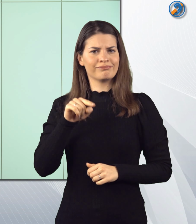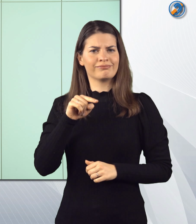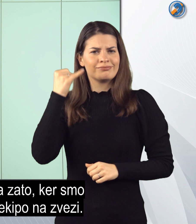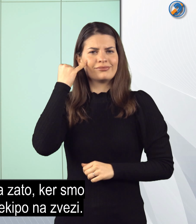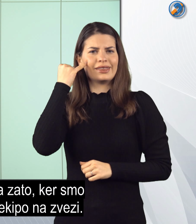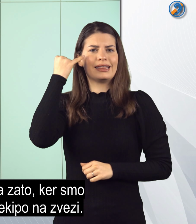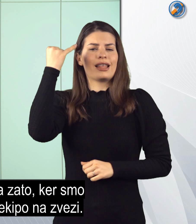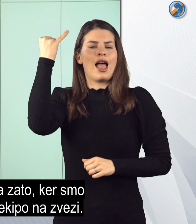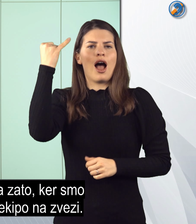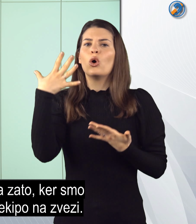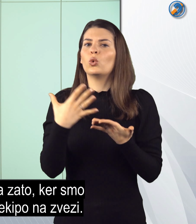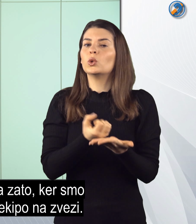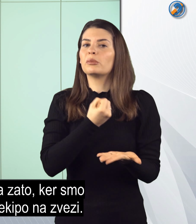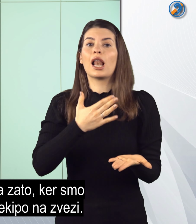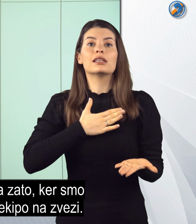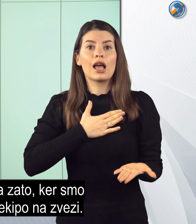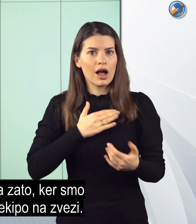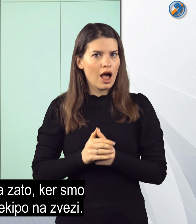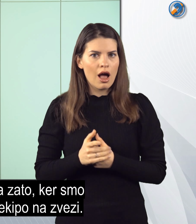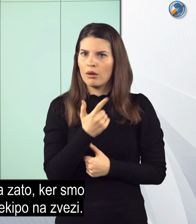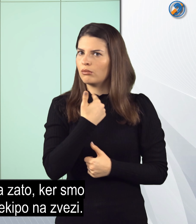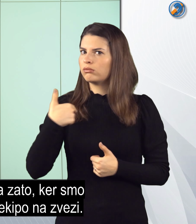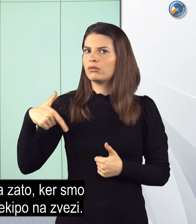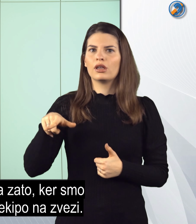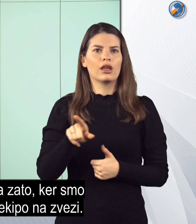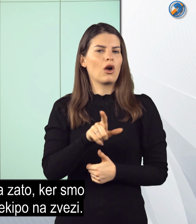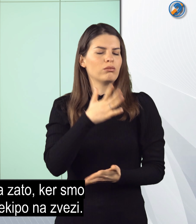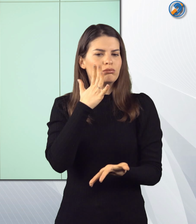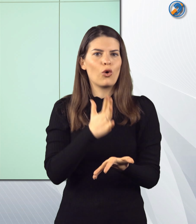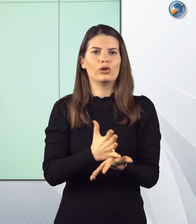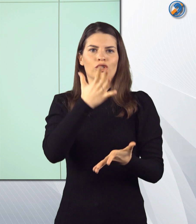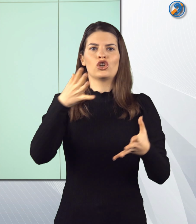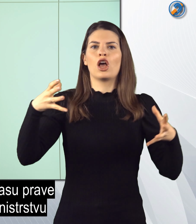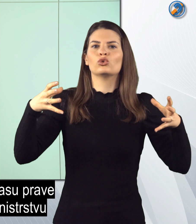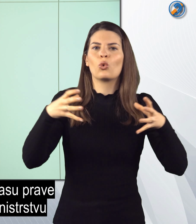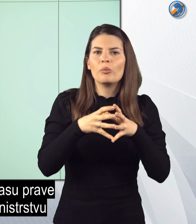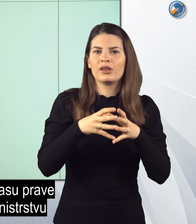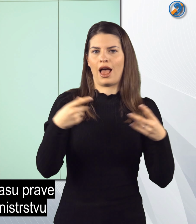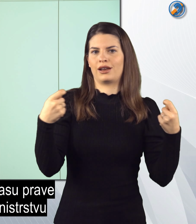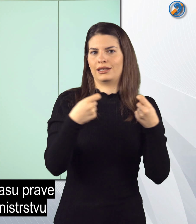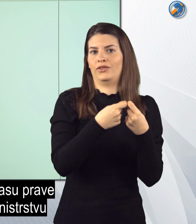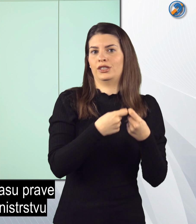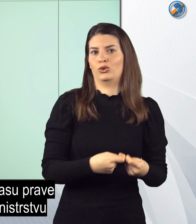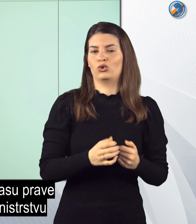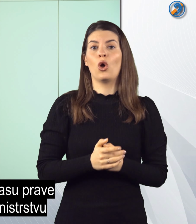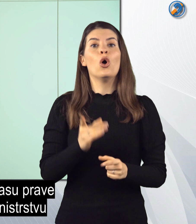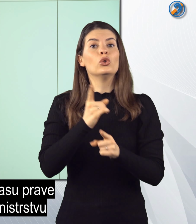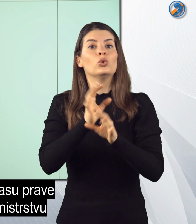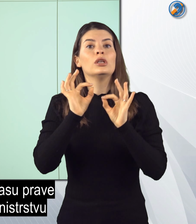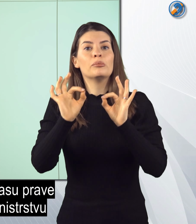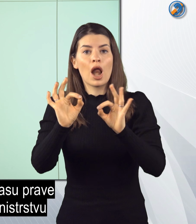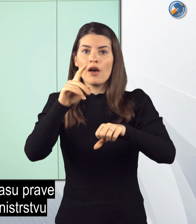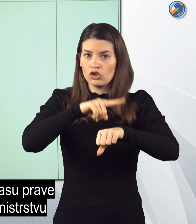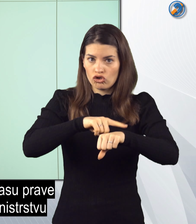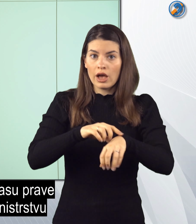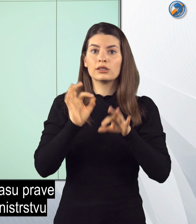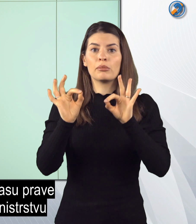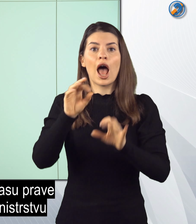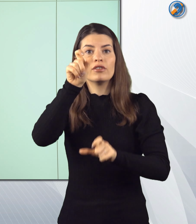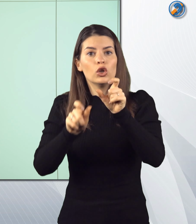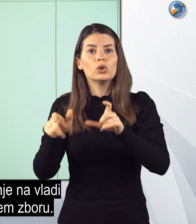Ta ideja je uspela zato, ker smo imeli neverjeten tim na zvezi, ob pravem času tudi prave ljudi na